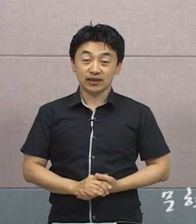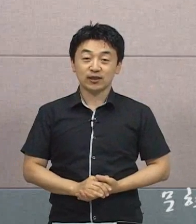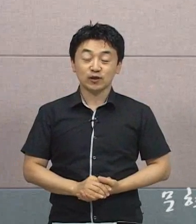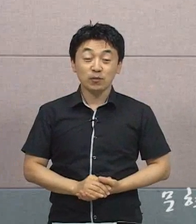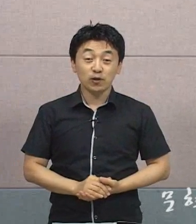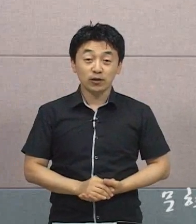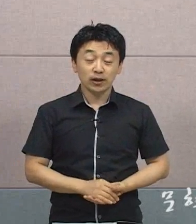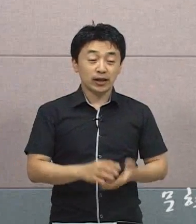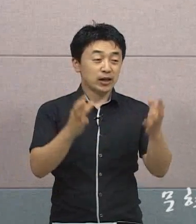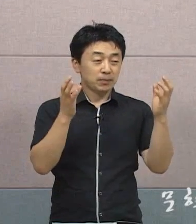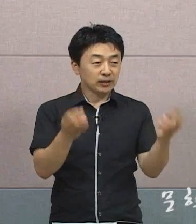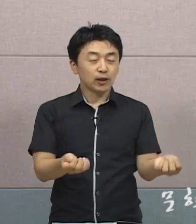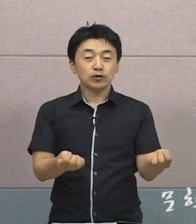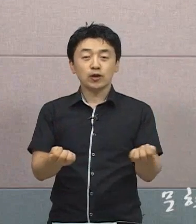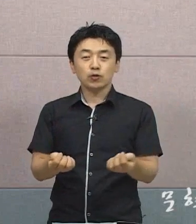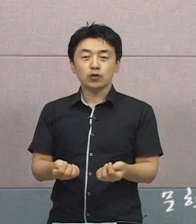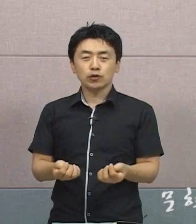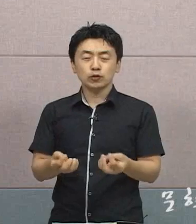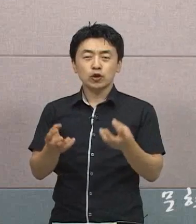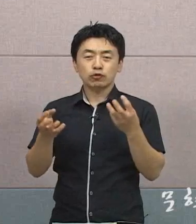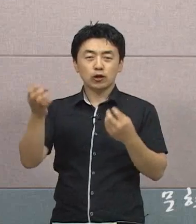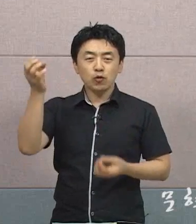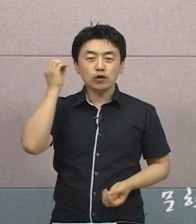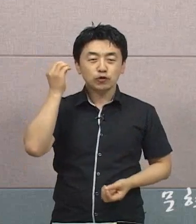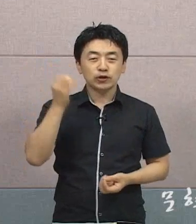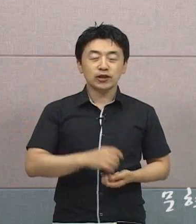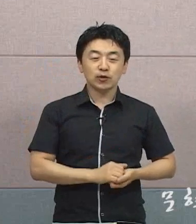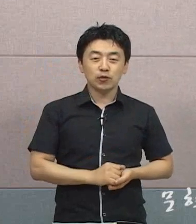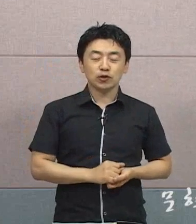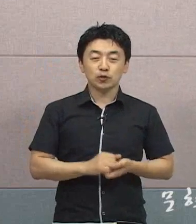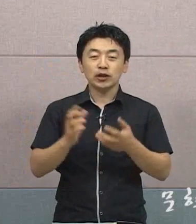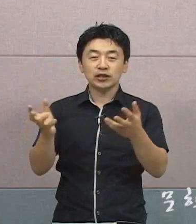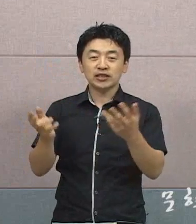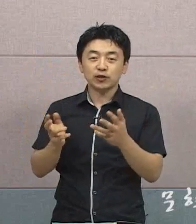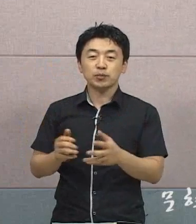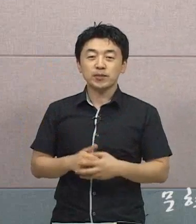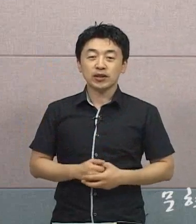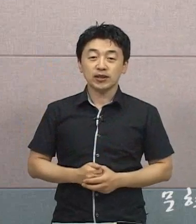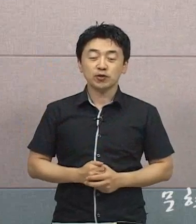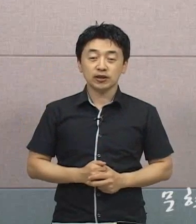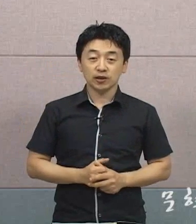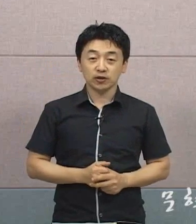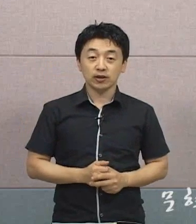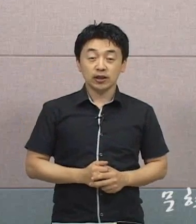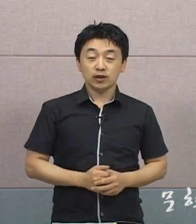그래서 정말로 많이 사용을 하고, 그리고 우리가 꼭 외우고 있어야 되고, 그리고 농아인들이 자주 빈번하게 사용되는 단어들. 그래서